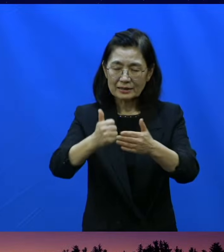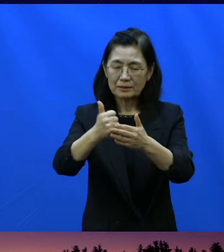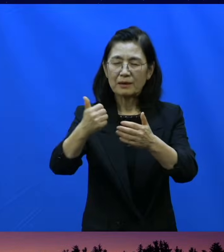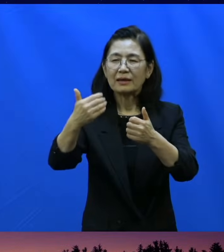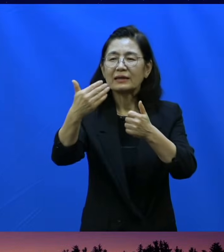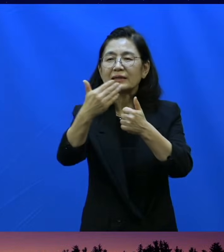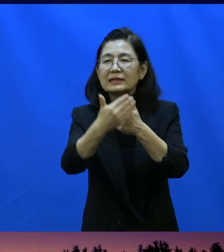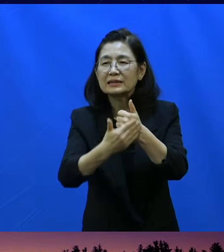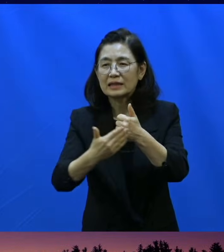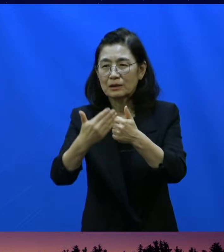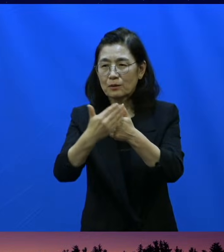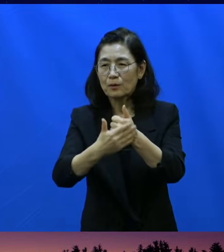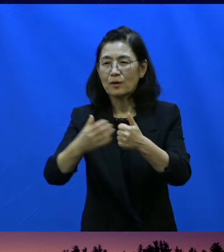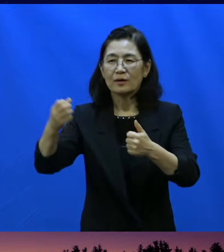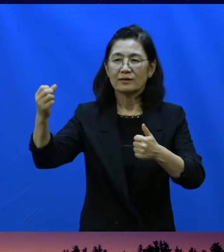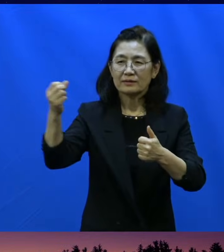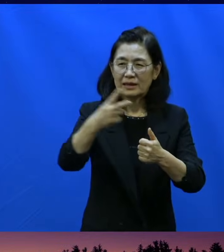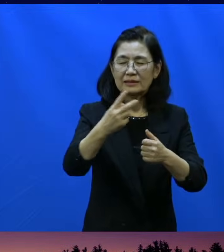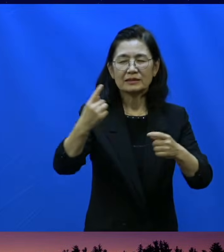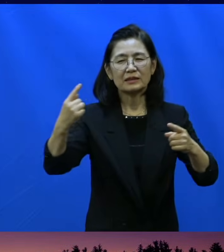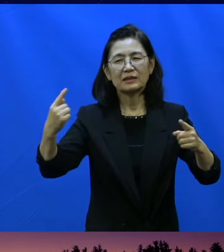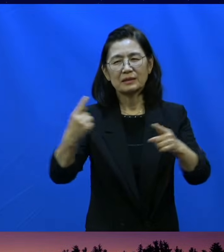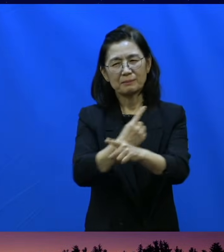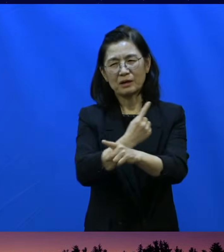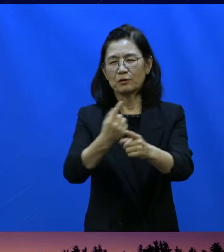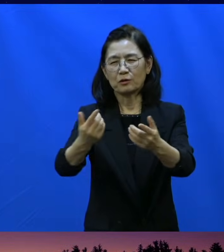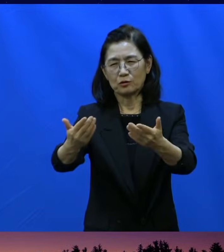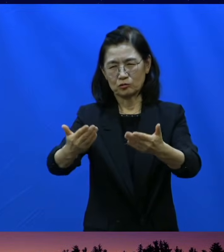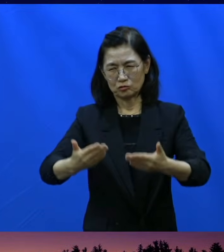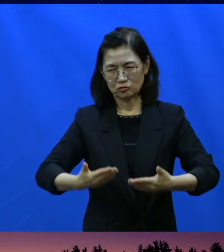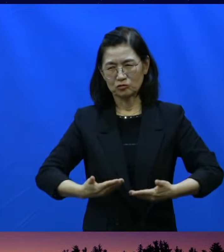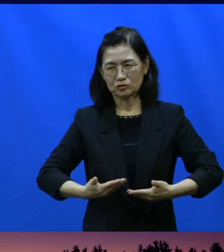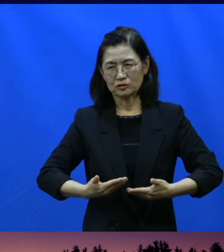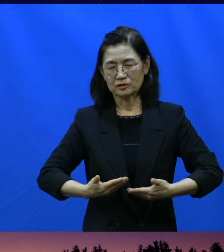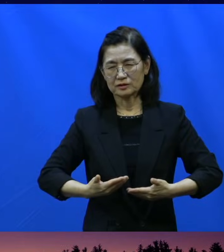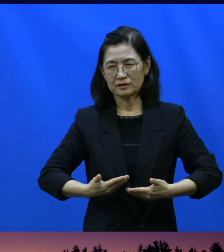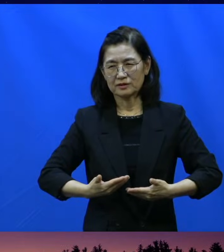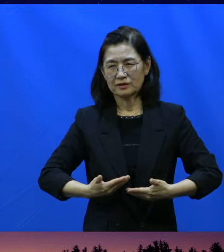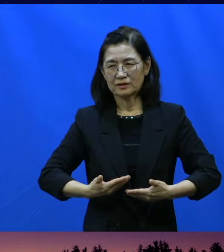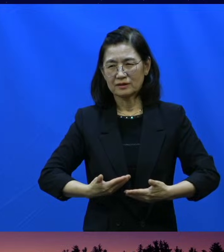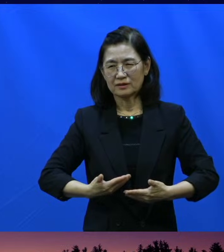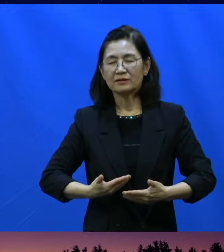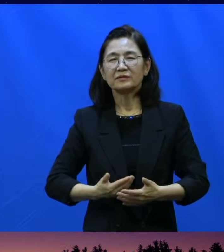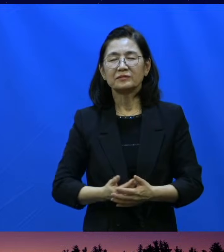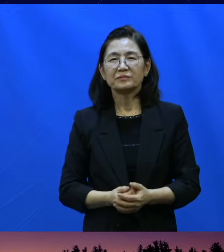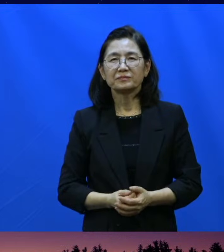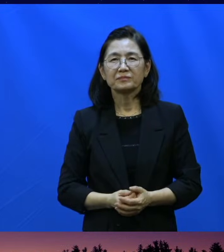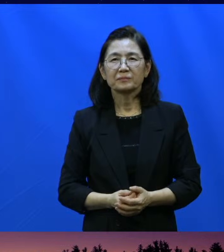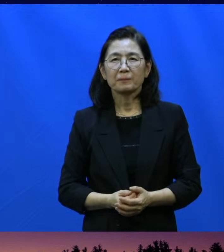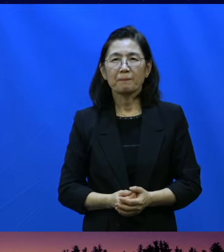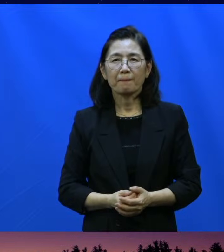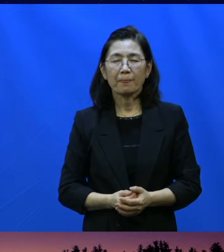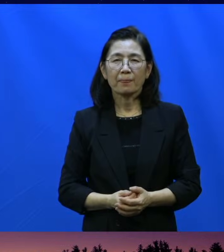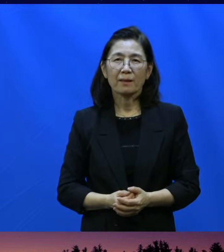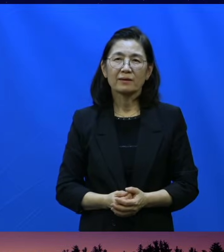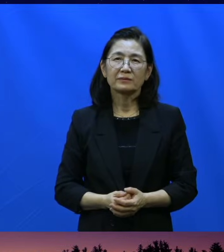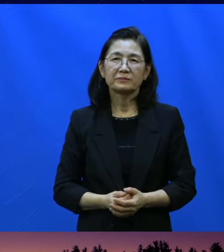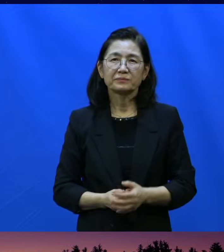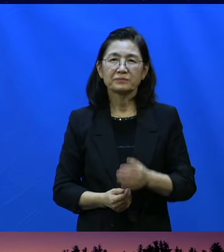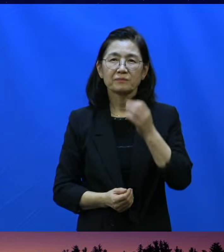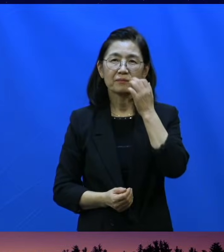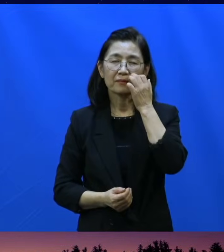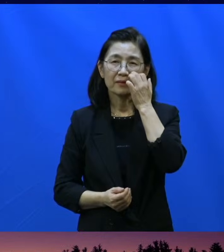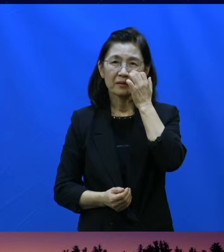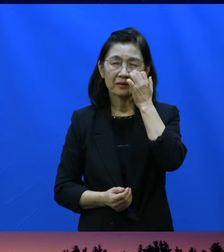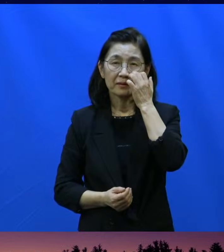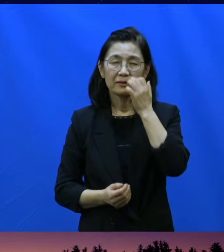나, 그 자신을 과소평가하지도 않고 과대평가하지도 않고 다른 것으로 덧불을 칠